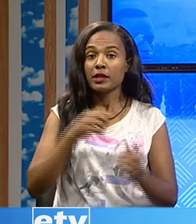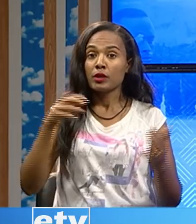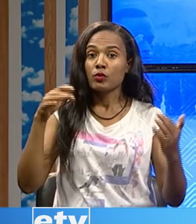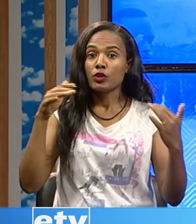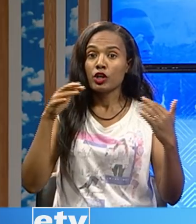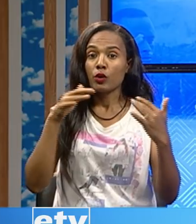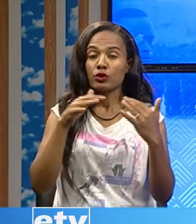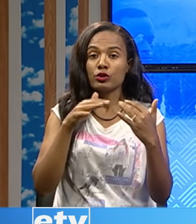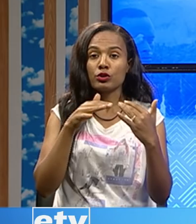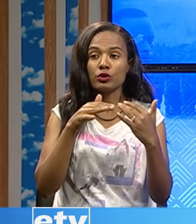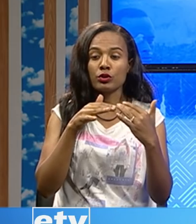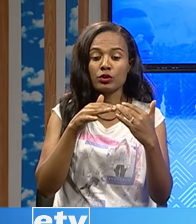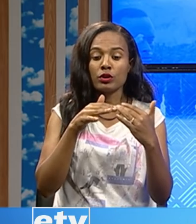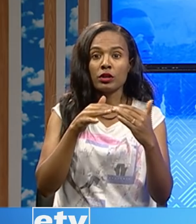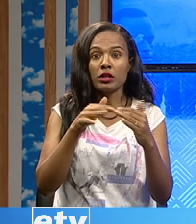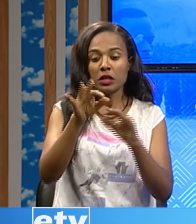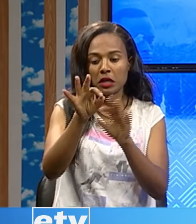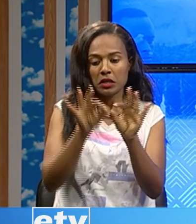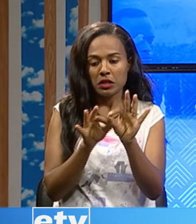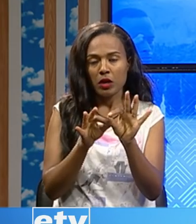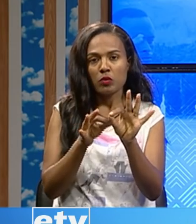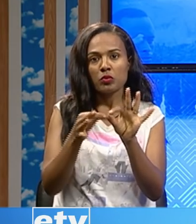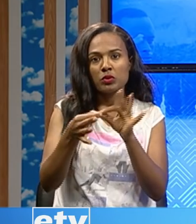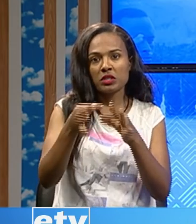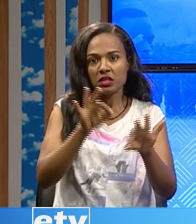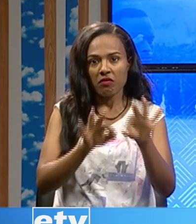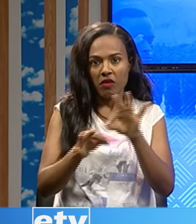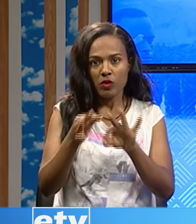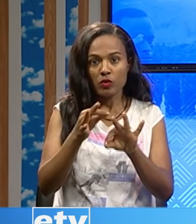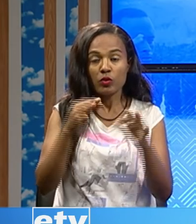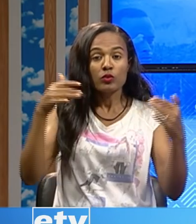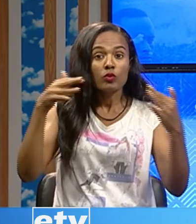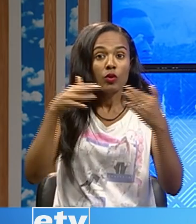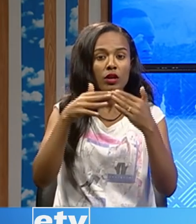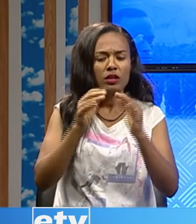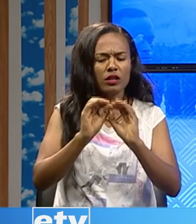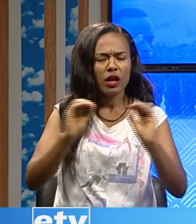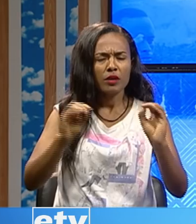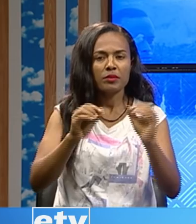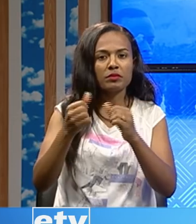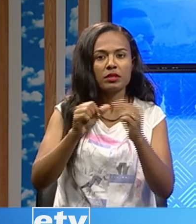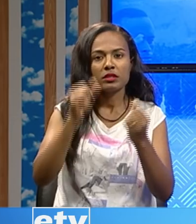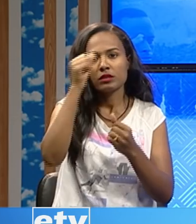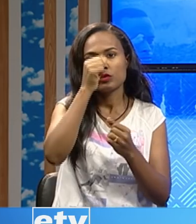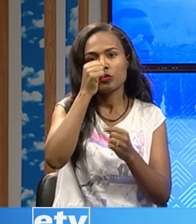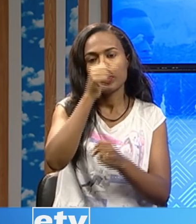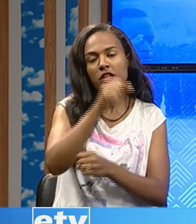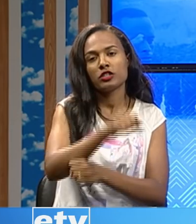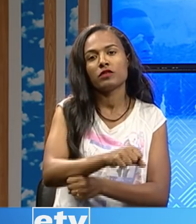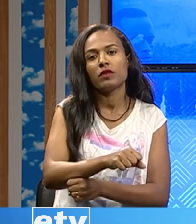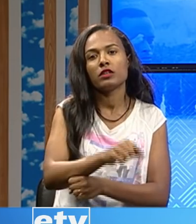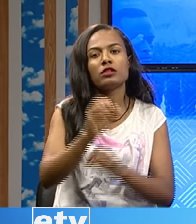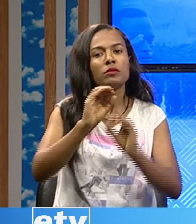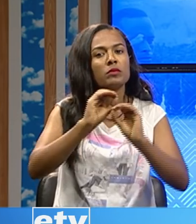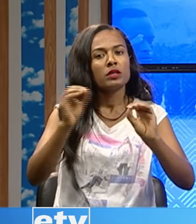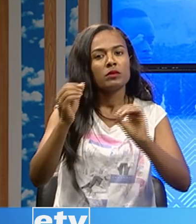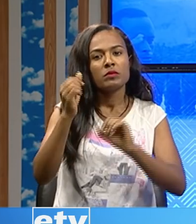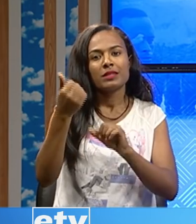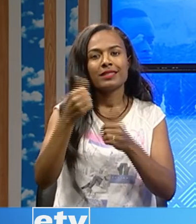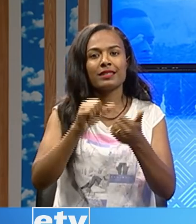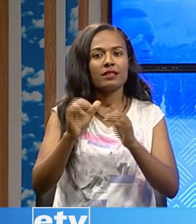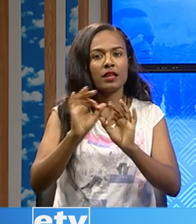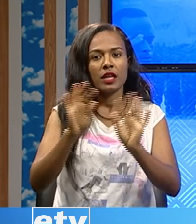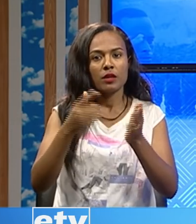ውጊያዎች ይቀደዳሉ ይሰፋሉ፣ ነገር ግን ጦርነቱን ካለምንም ጥርጥር ኢትዮጵያ ታሸንፋለች። ምንም ጥርጥር የለንም በዚህ